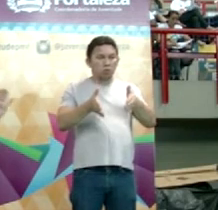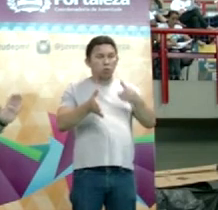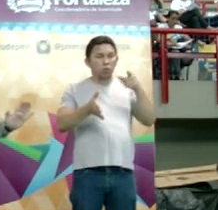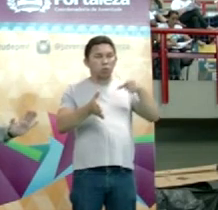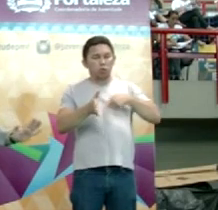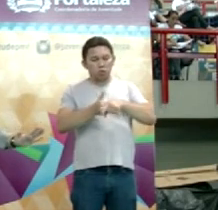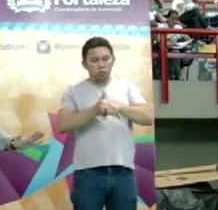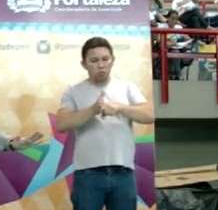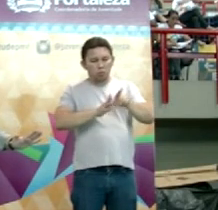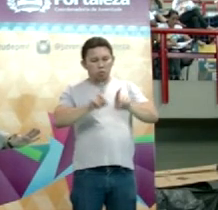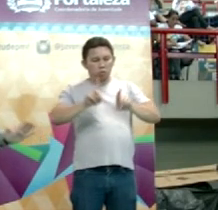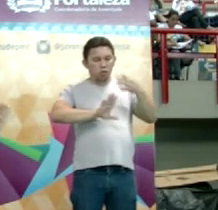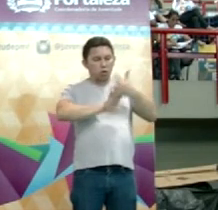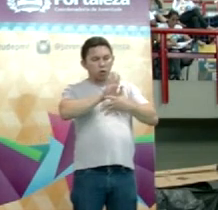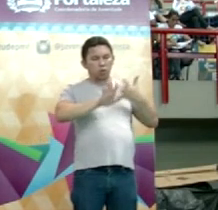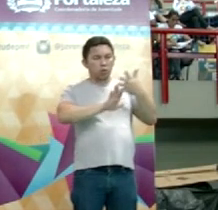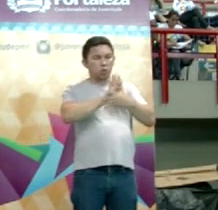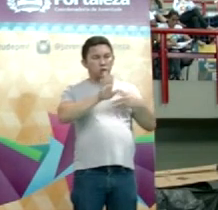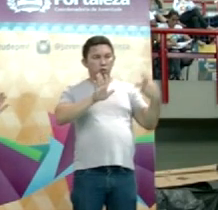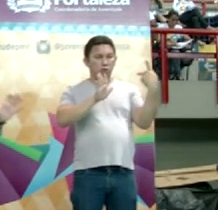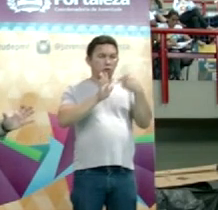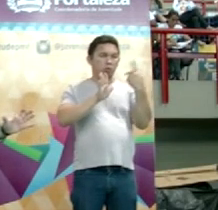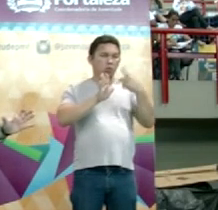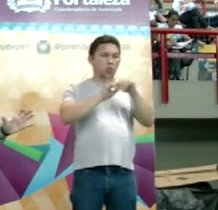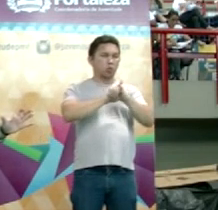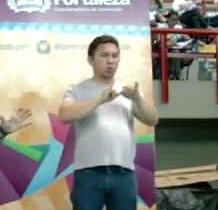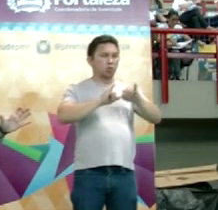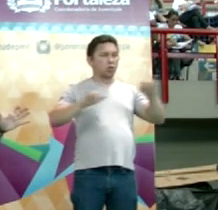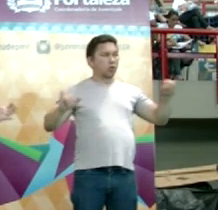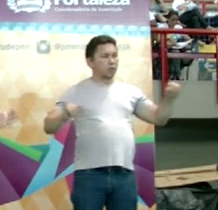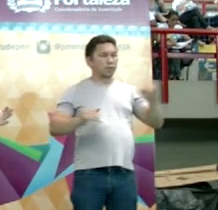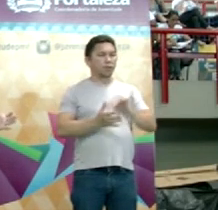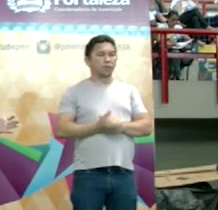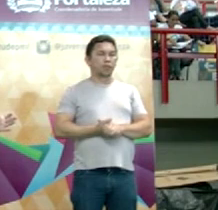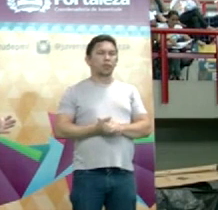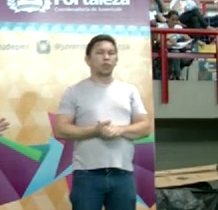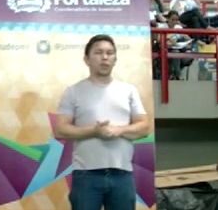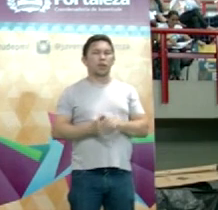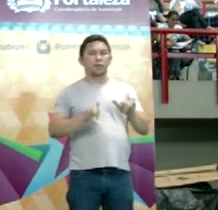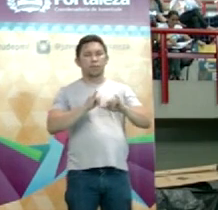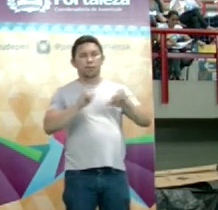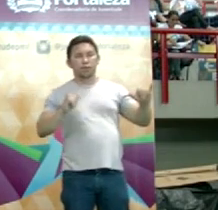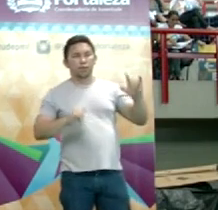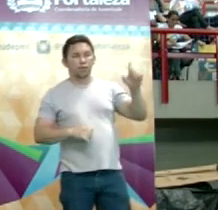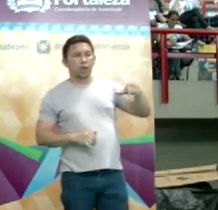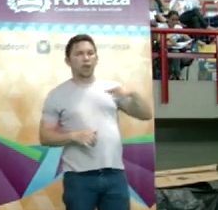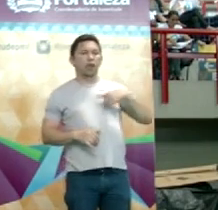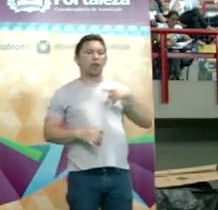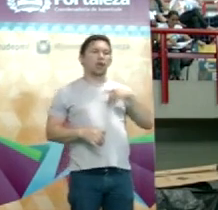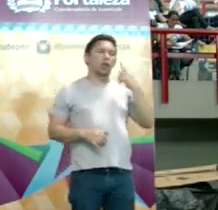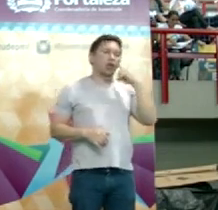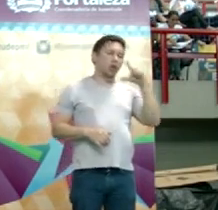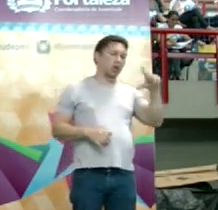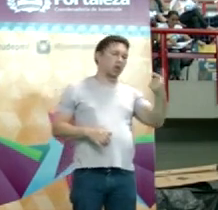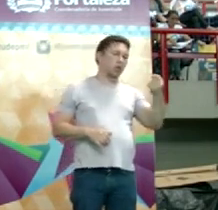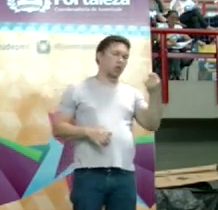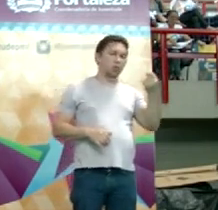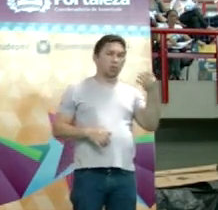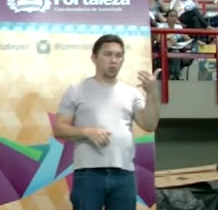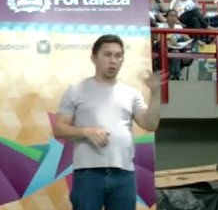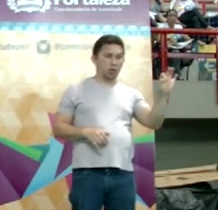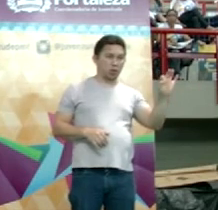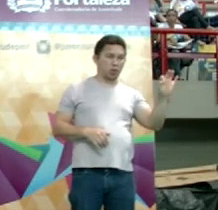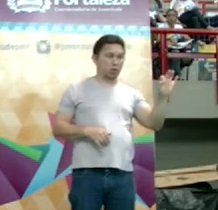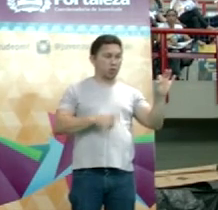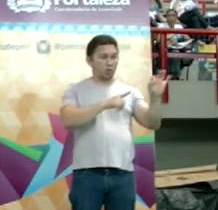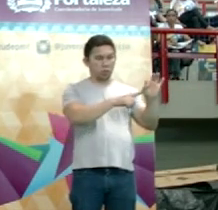do texto, é a data da notícia. A data da notícia é de 2010. Se